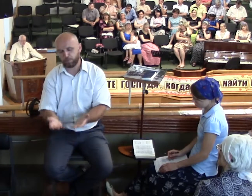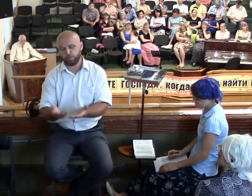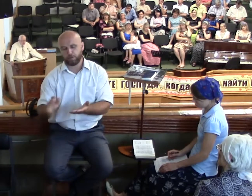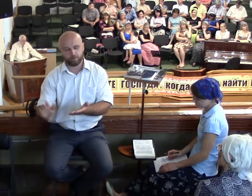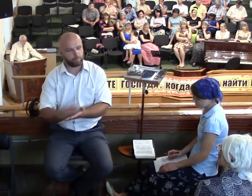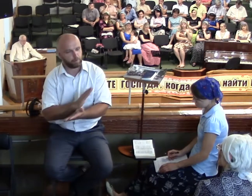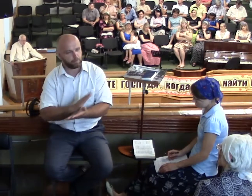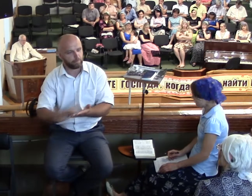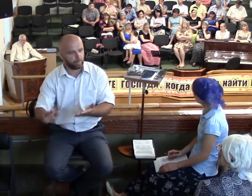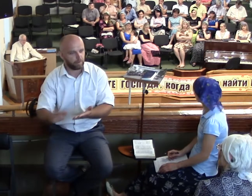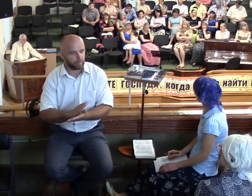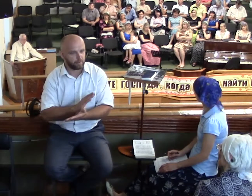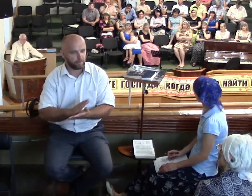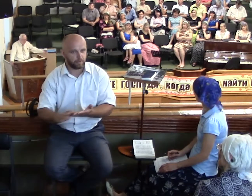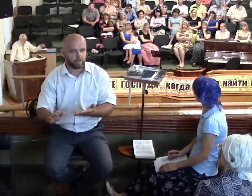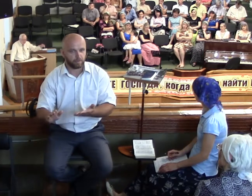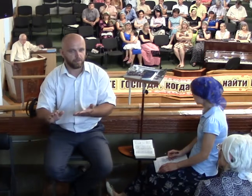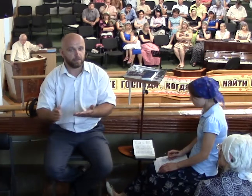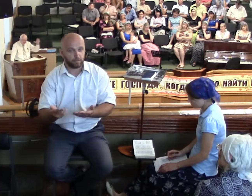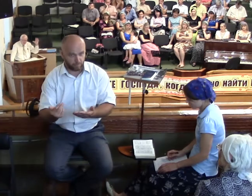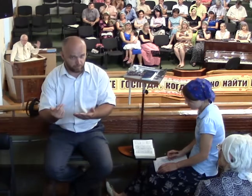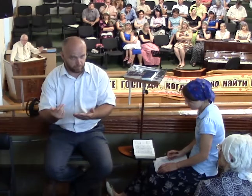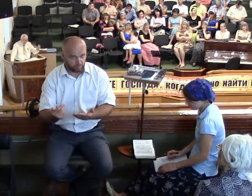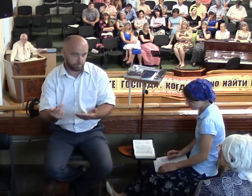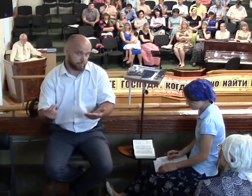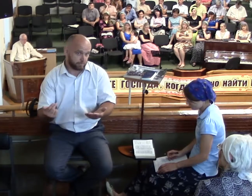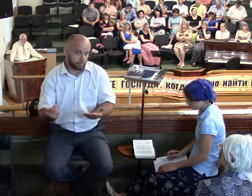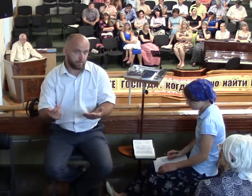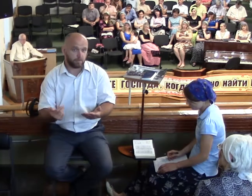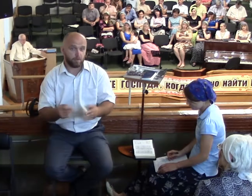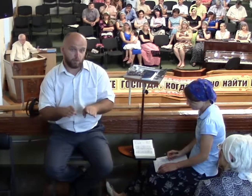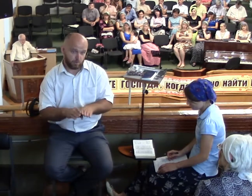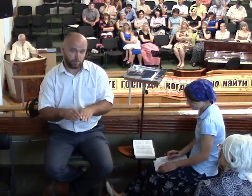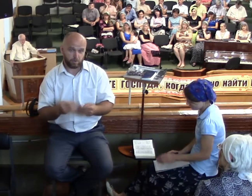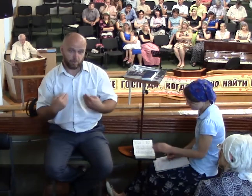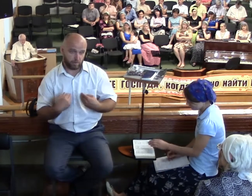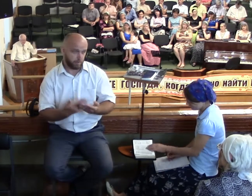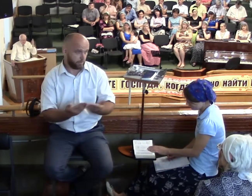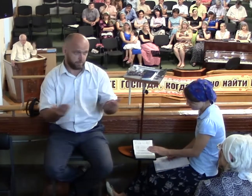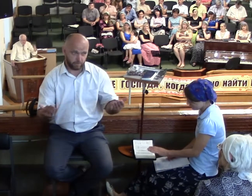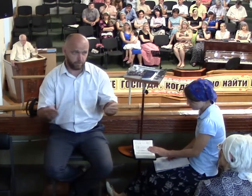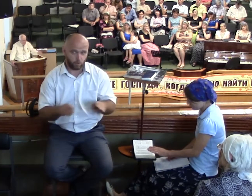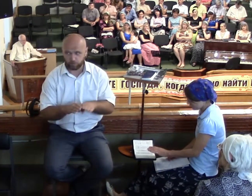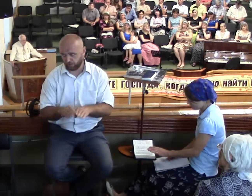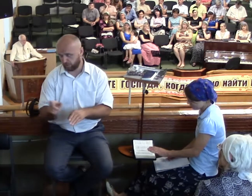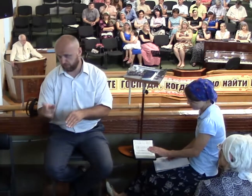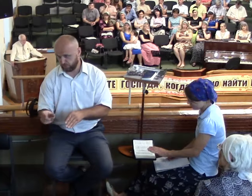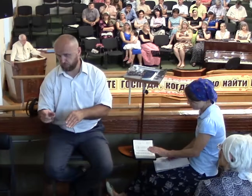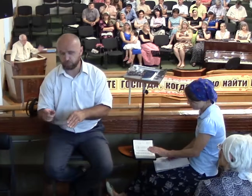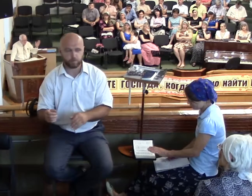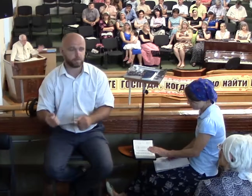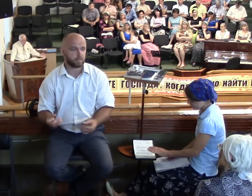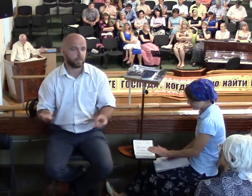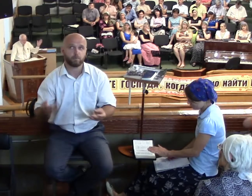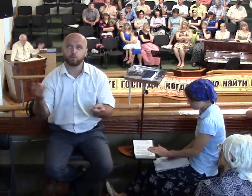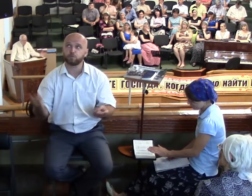такое, готовое, не только, знаете, сырое, а вот готовое. Рождается человек, сколько нужно усилий, чтобы